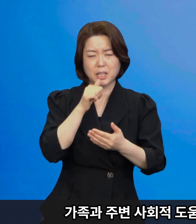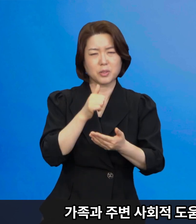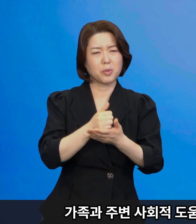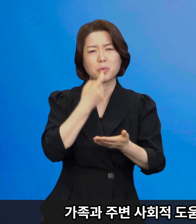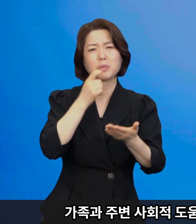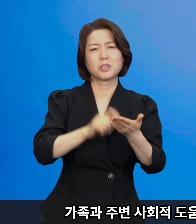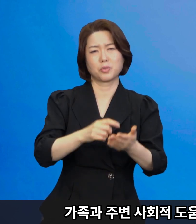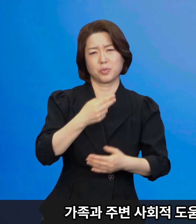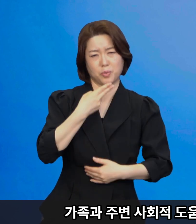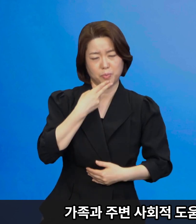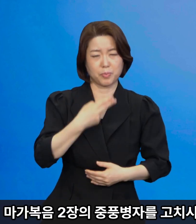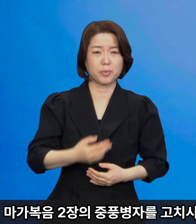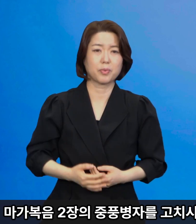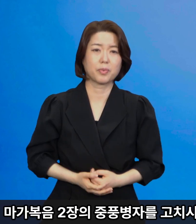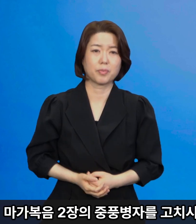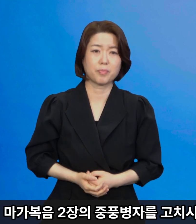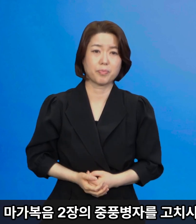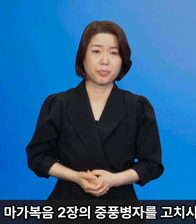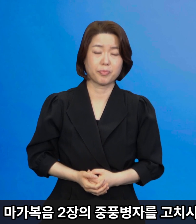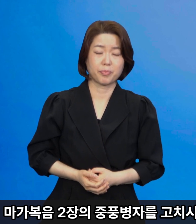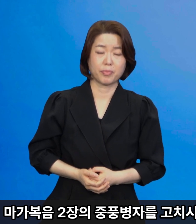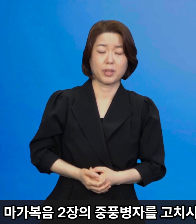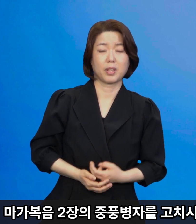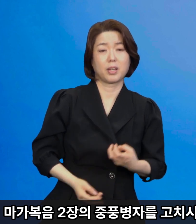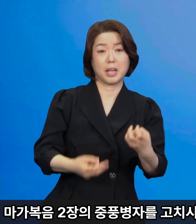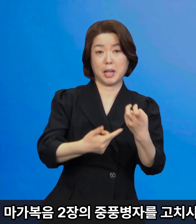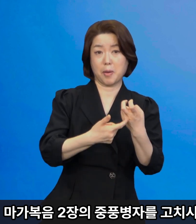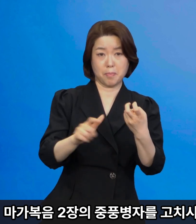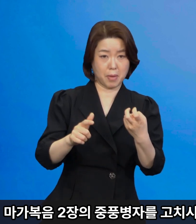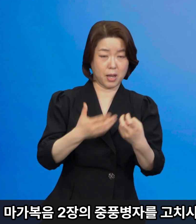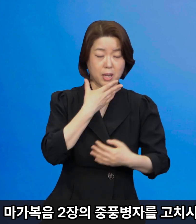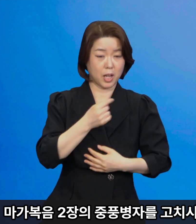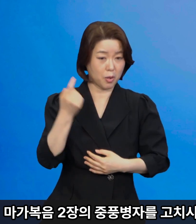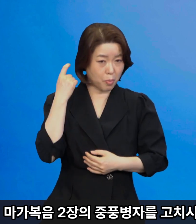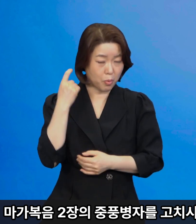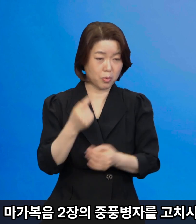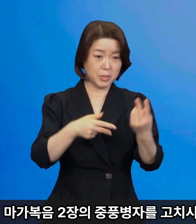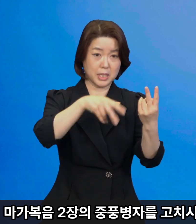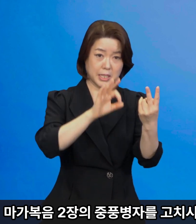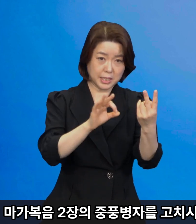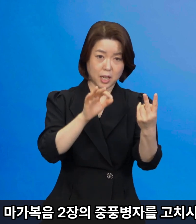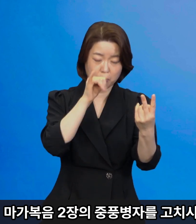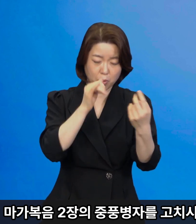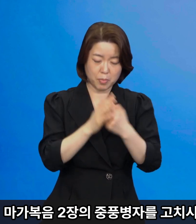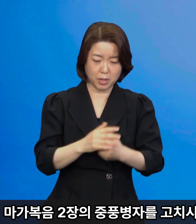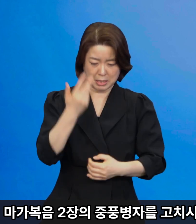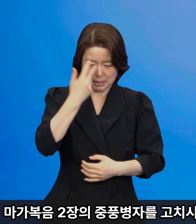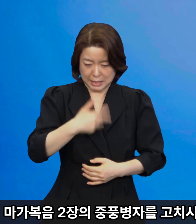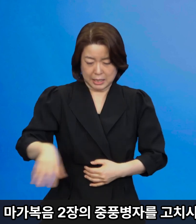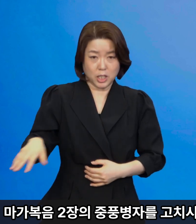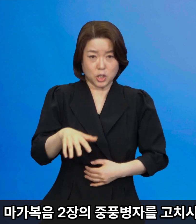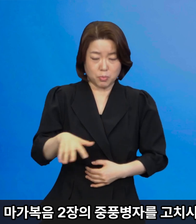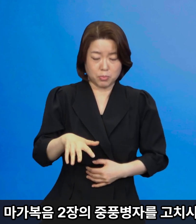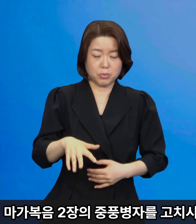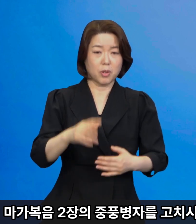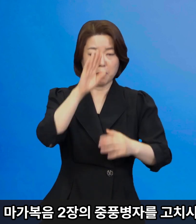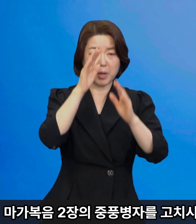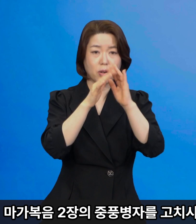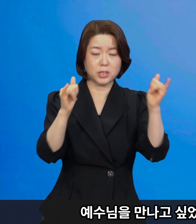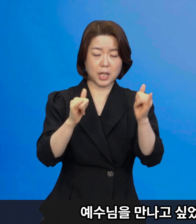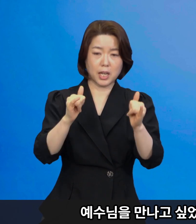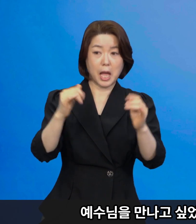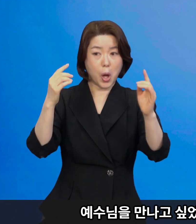않습니다. 마가복음 2장의 중풍병자를 고치시는 예수님의 이야기가 기록되어